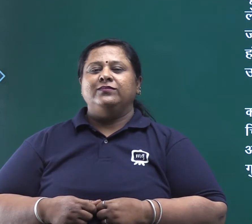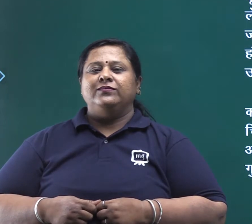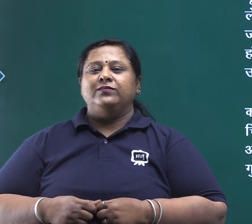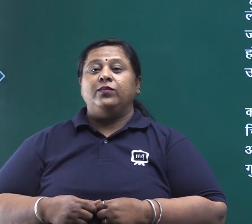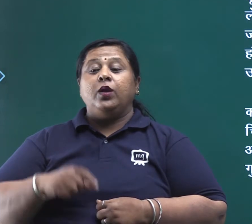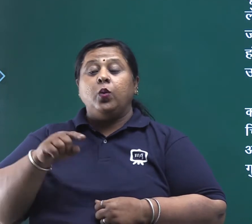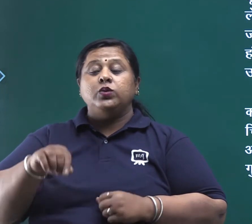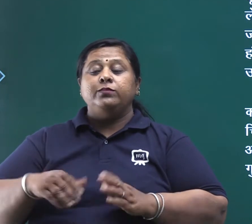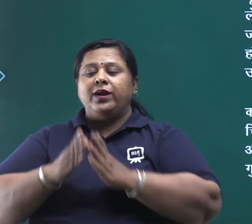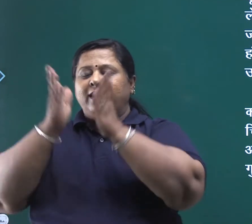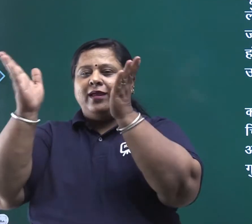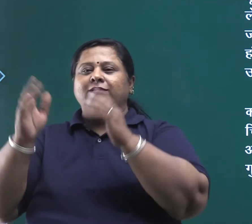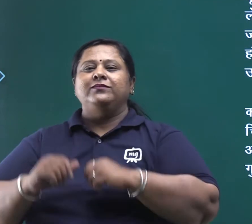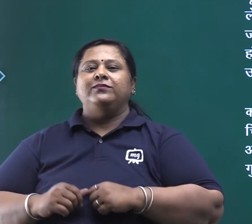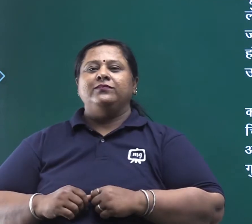उस पेड़ के